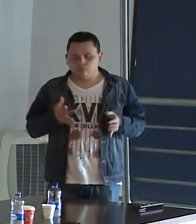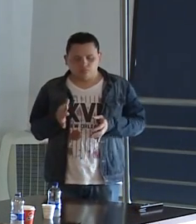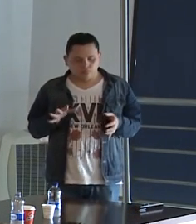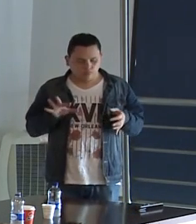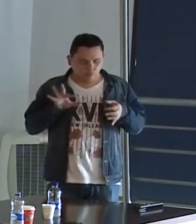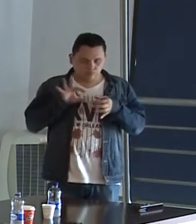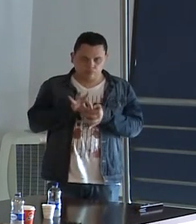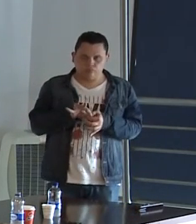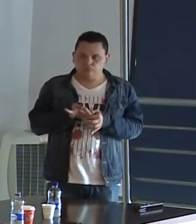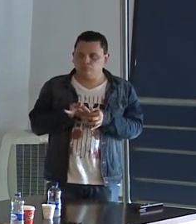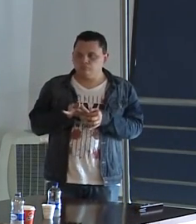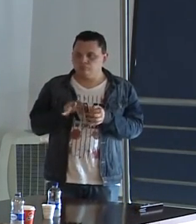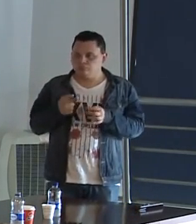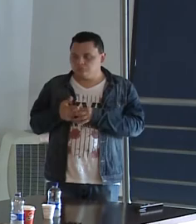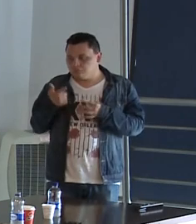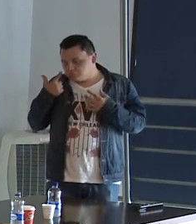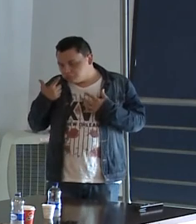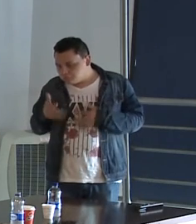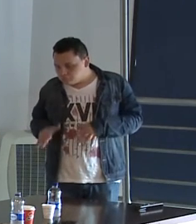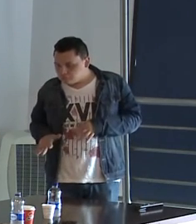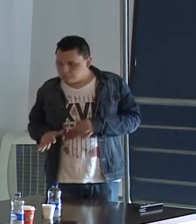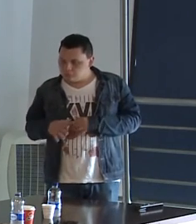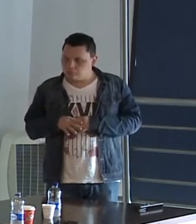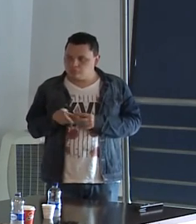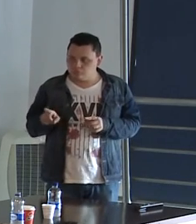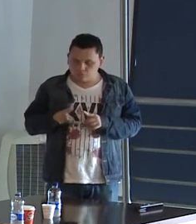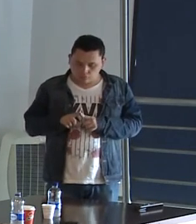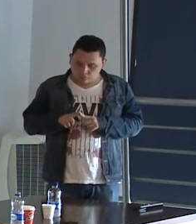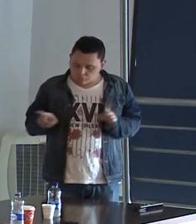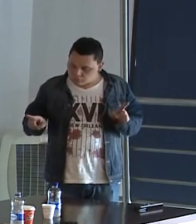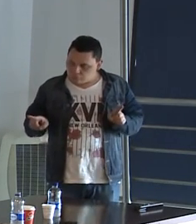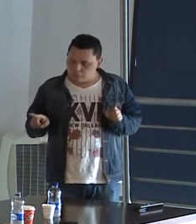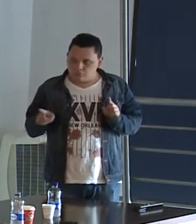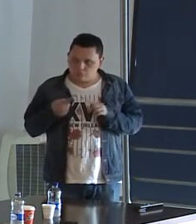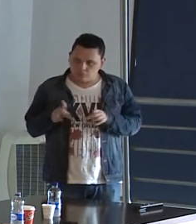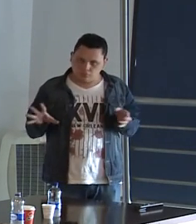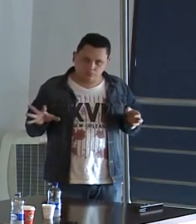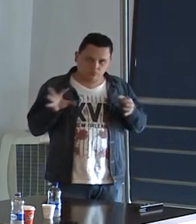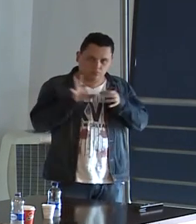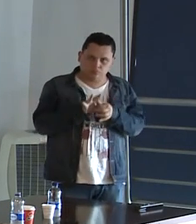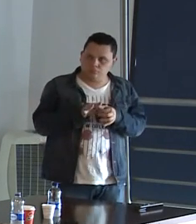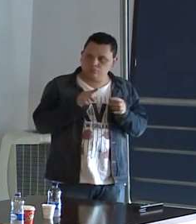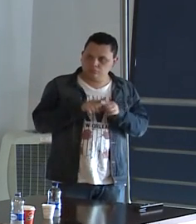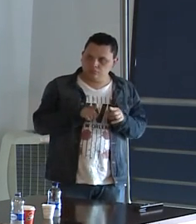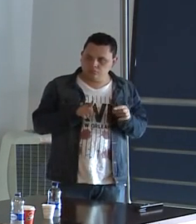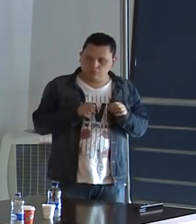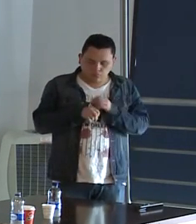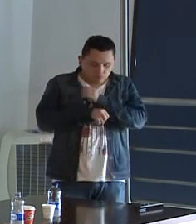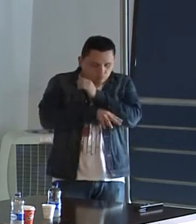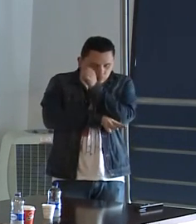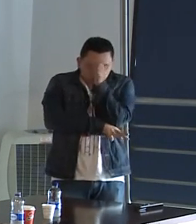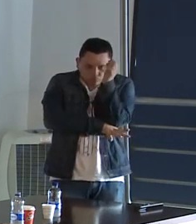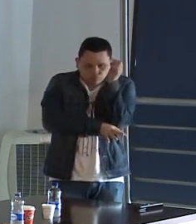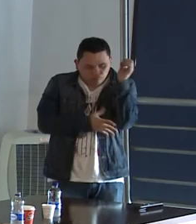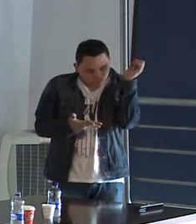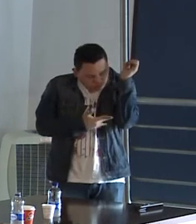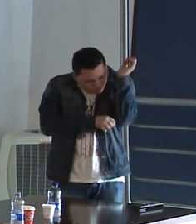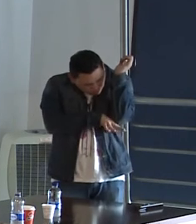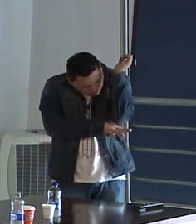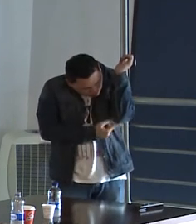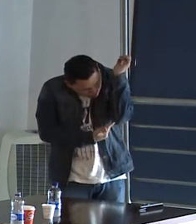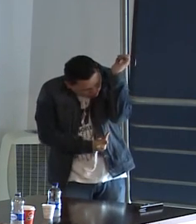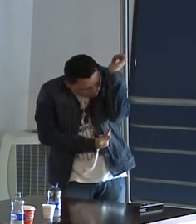articula lo que aparentemente es diferente, pero que tiene unas raíces